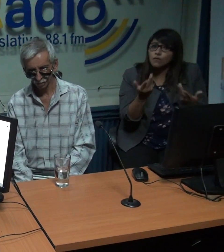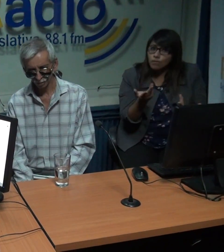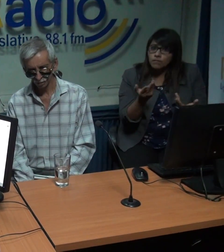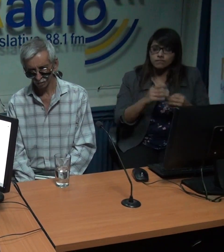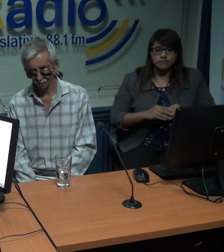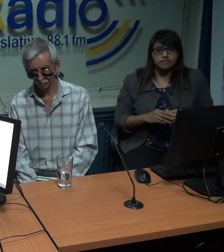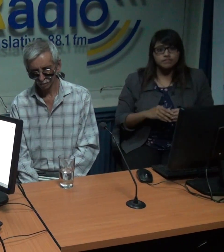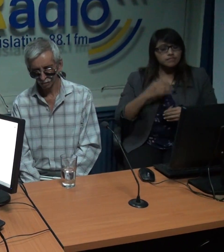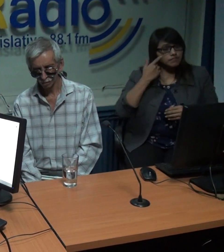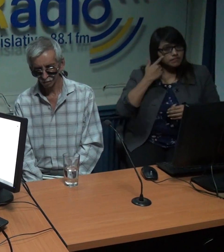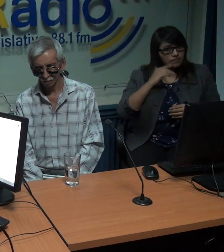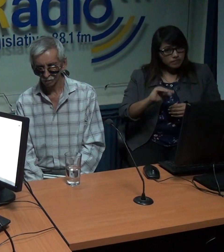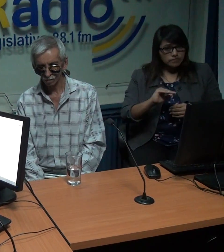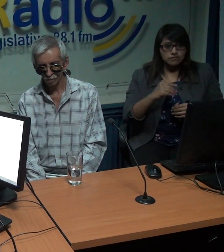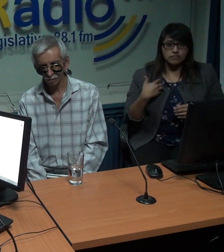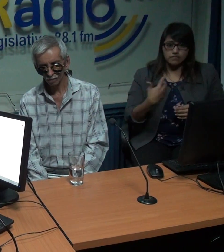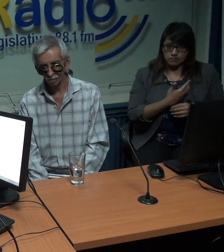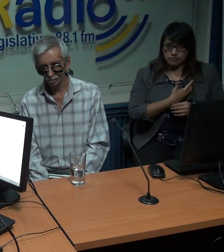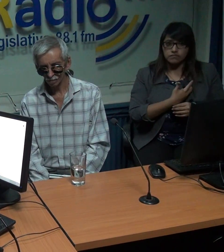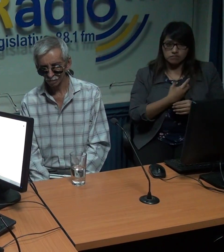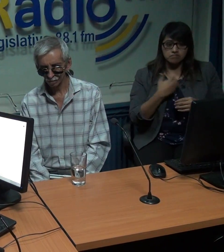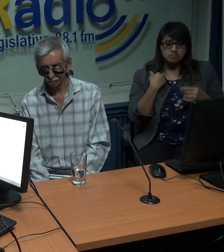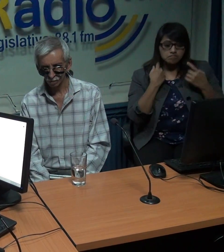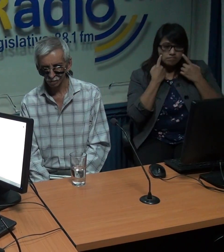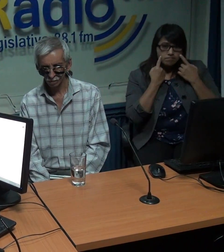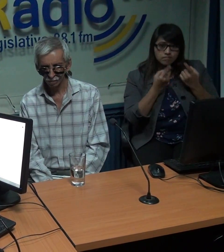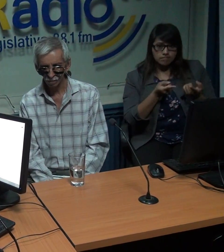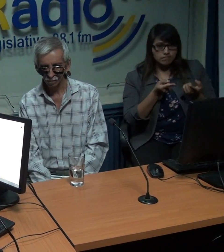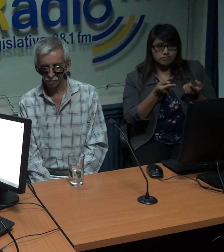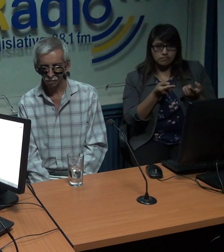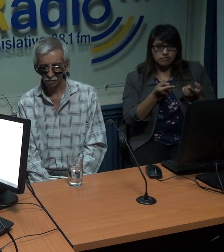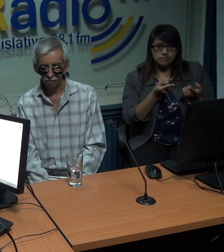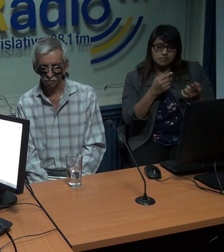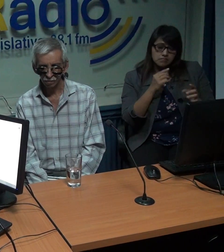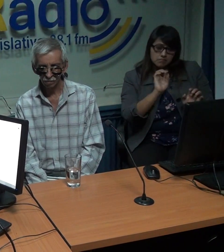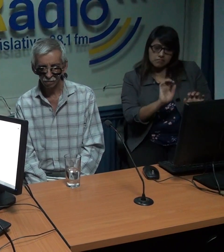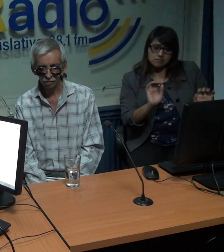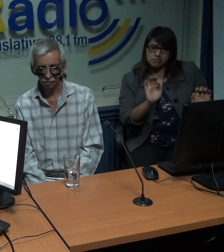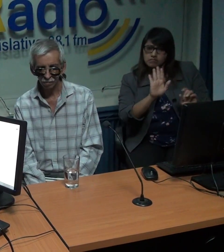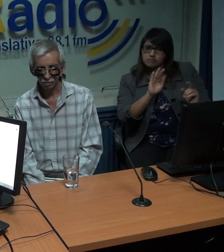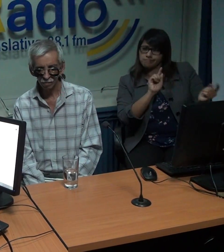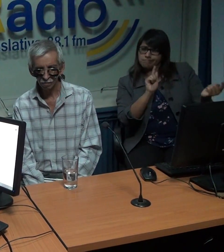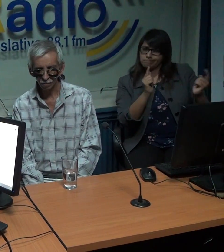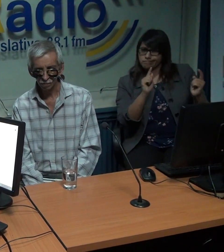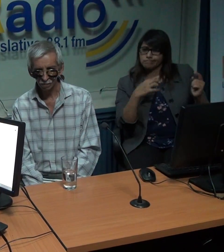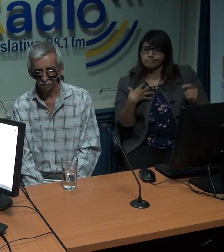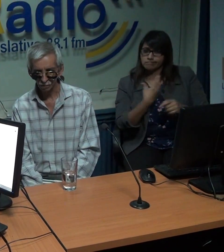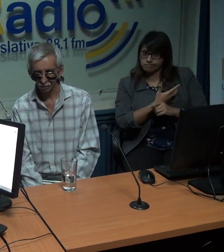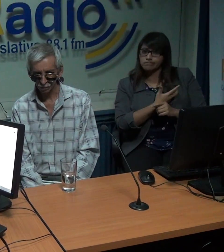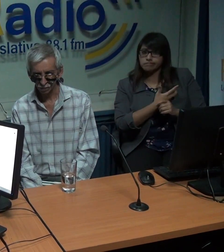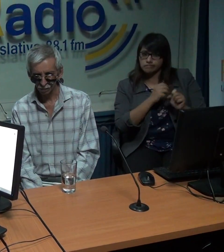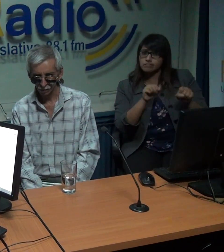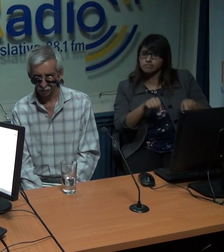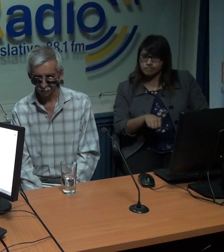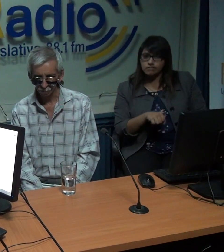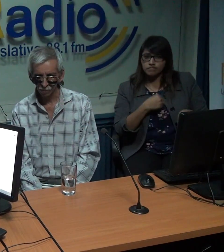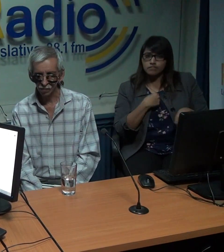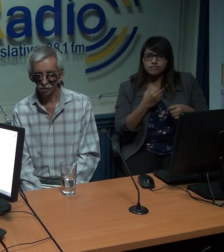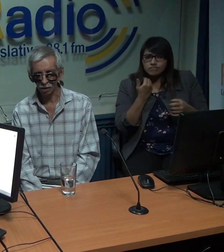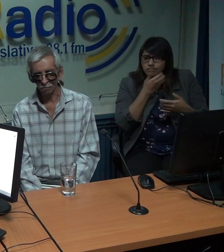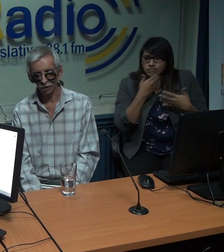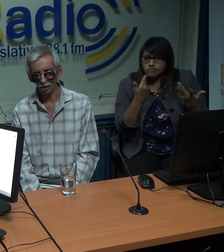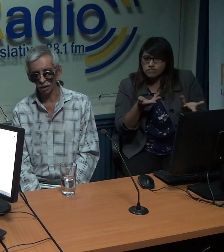que en el momento en el que veamos un comportamiento que no es el más adecuado, nosotros podamos consultar para ver qué es lo que está